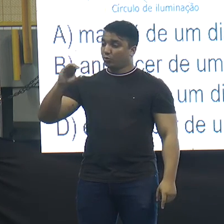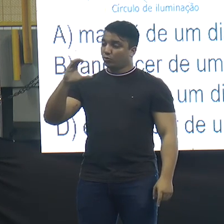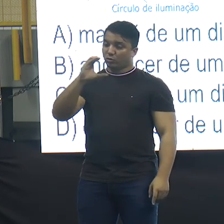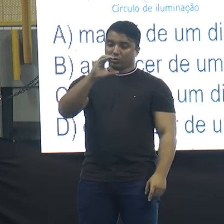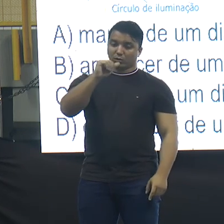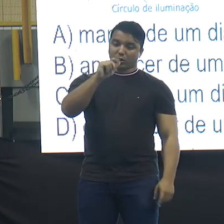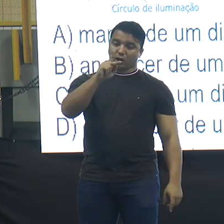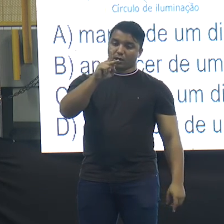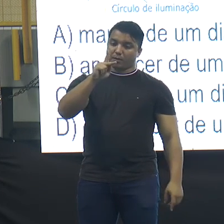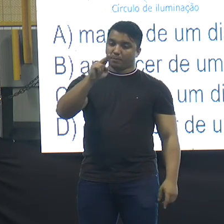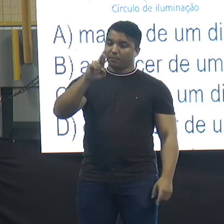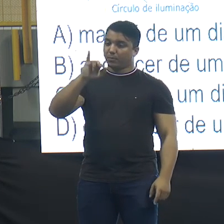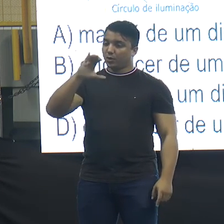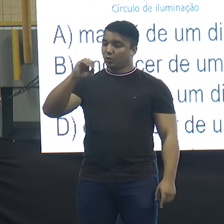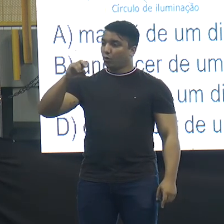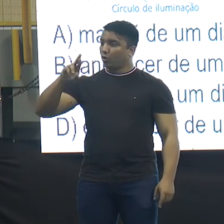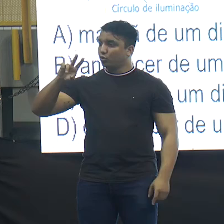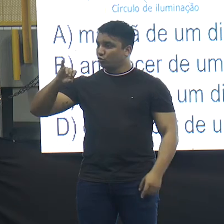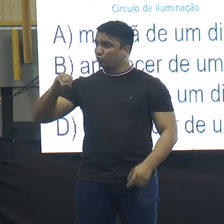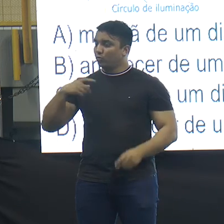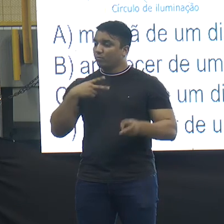Capricórnio, a partir de São Paulo, isso é perceptível.